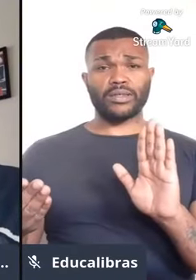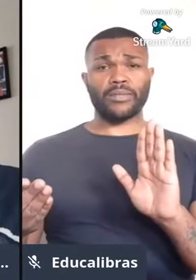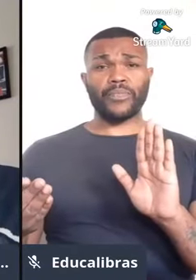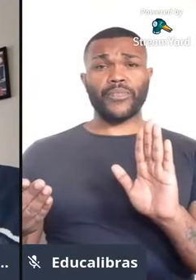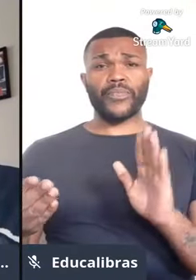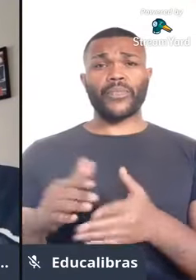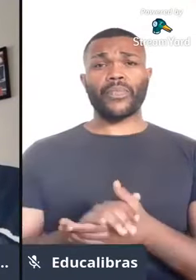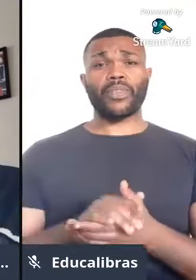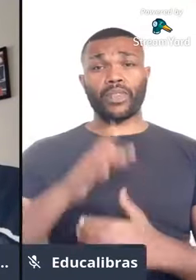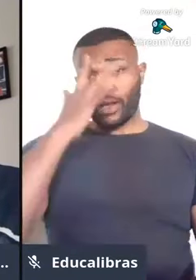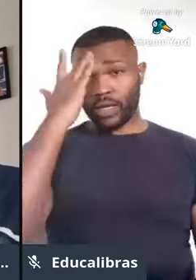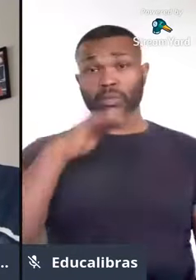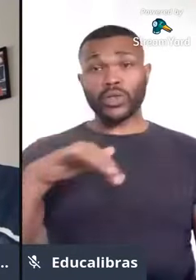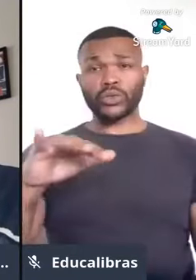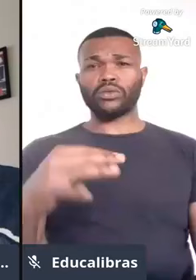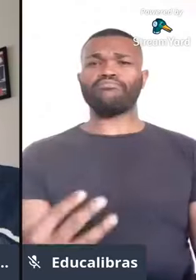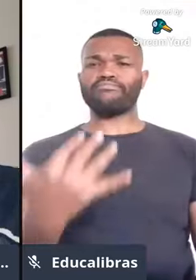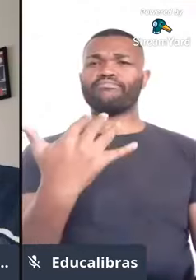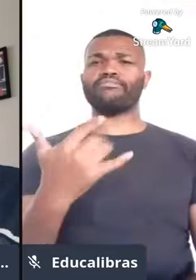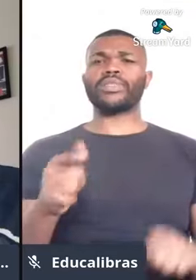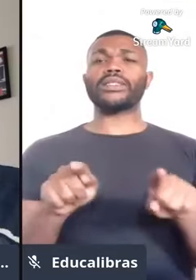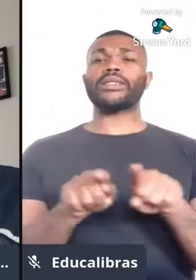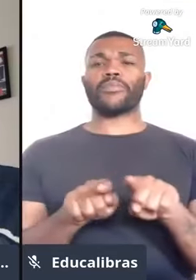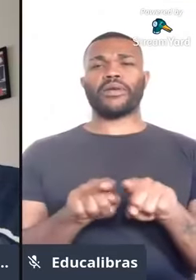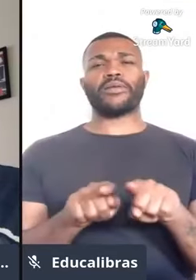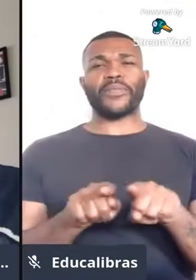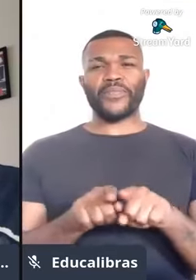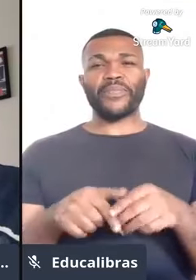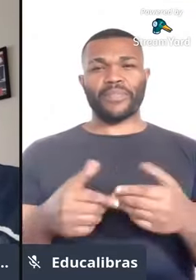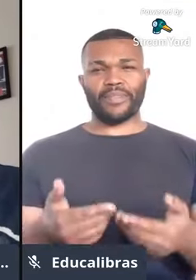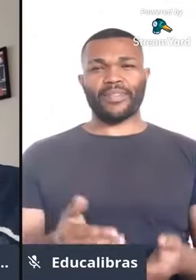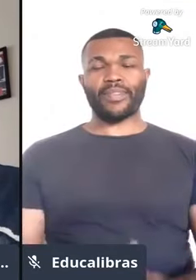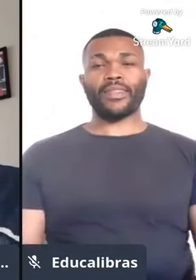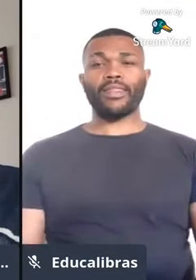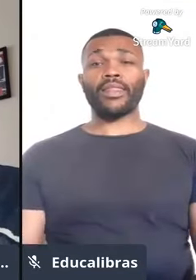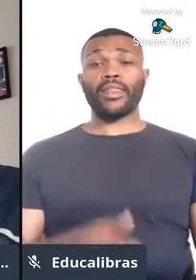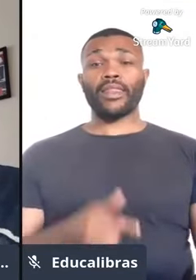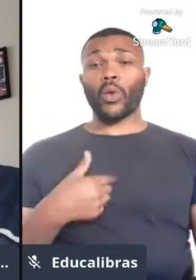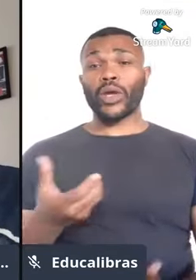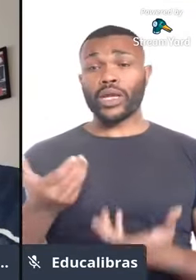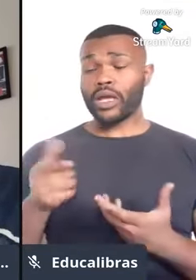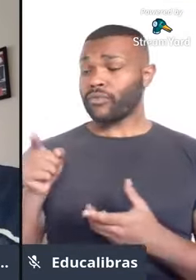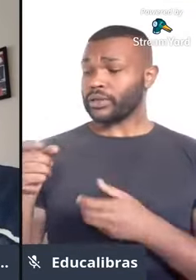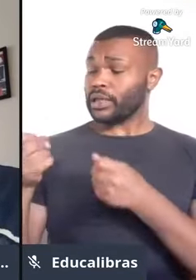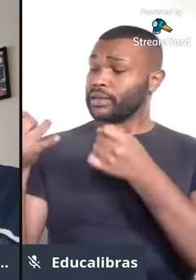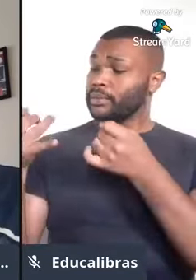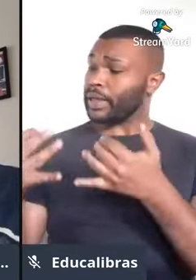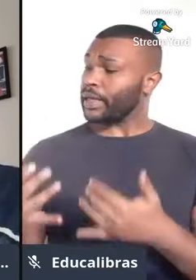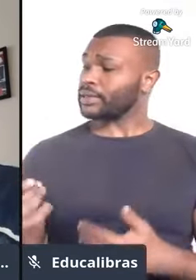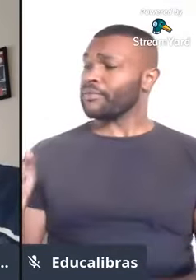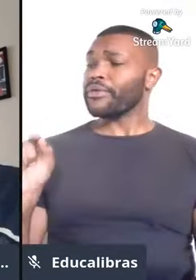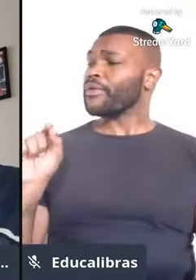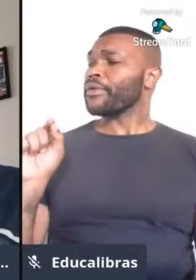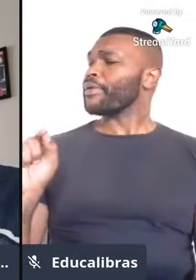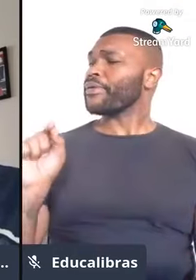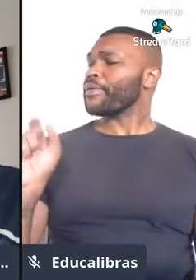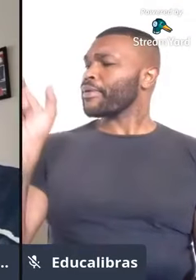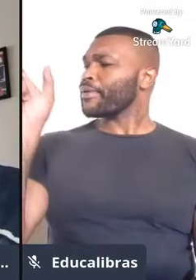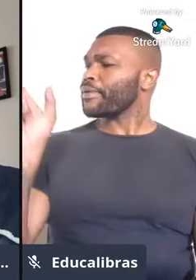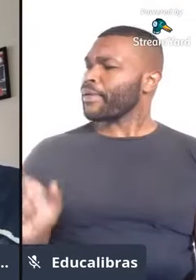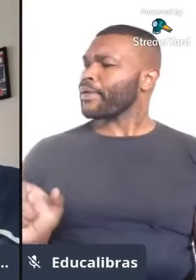as pessoas verem quem está entrando e quem está fazendo pergunta. Eu queria que você contasse para a gente, Ventura, quem é, né, o nosso